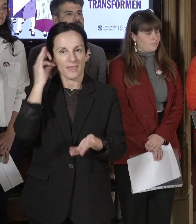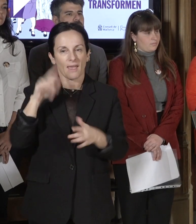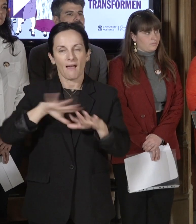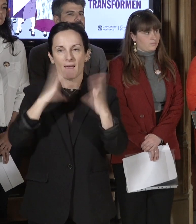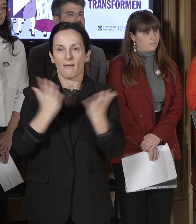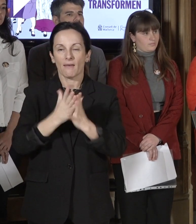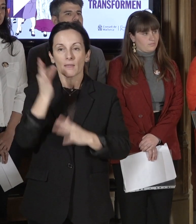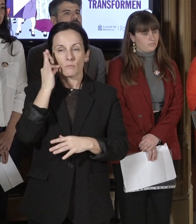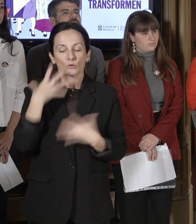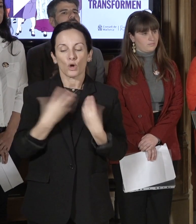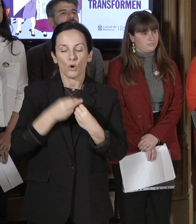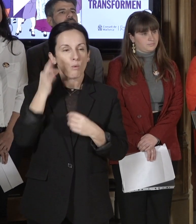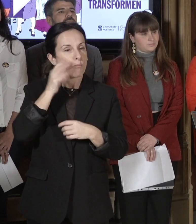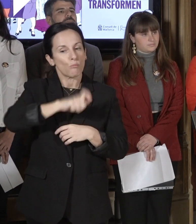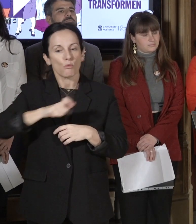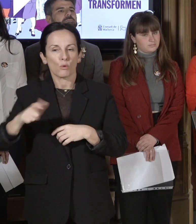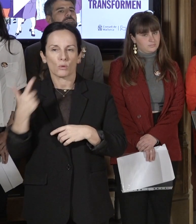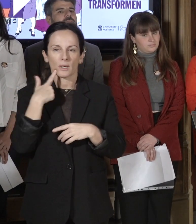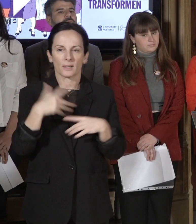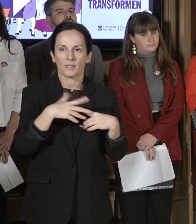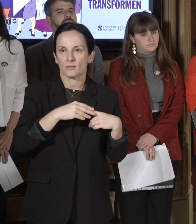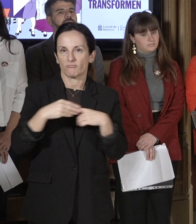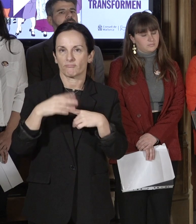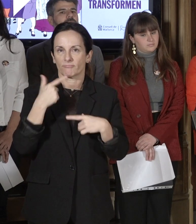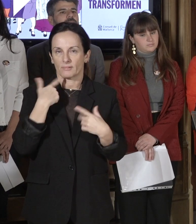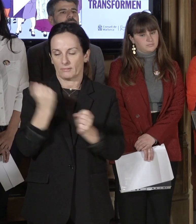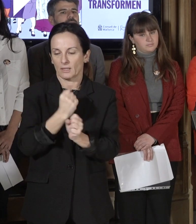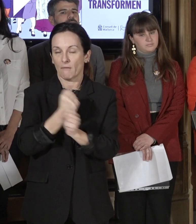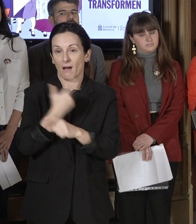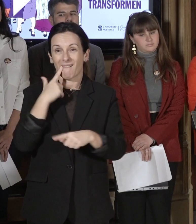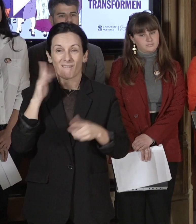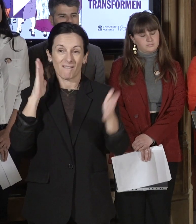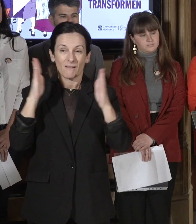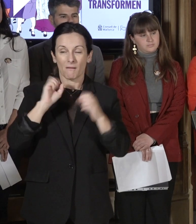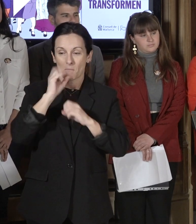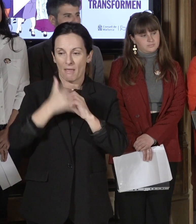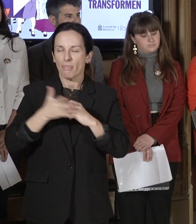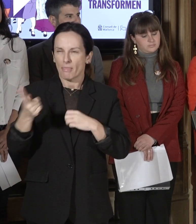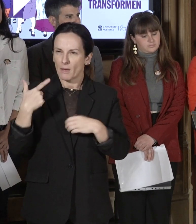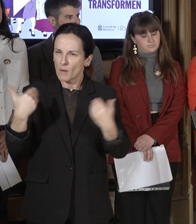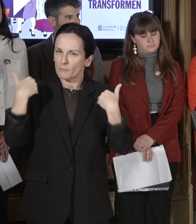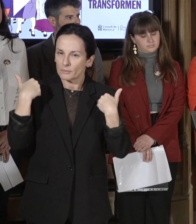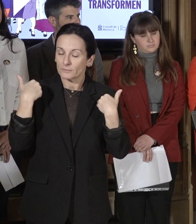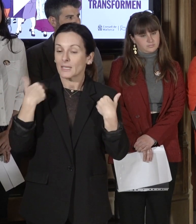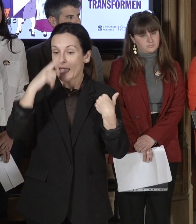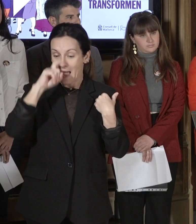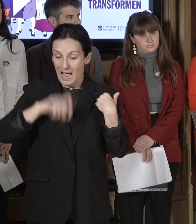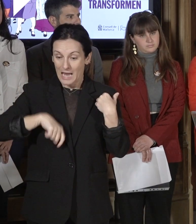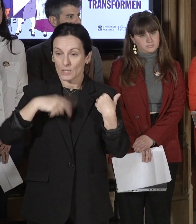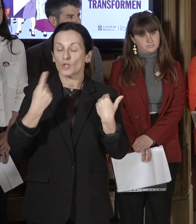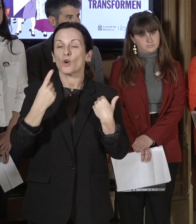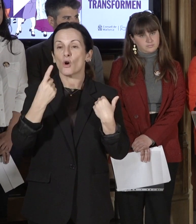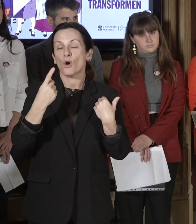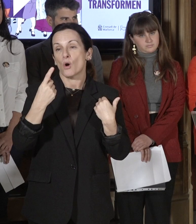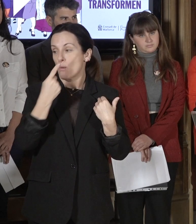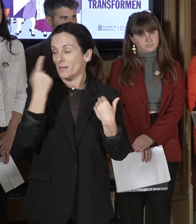estat en primera línia desenvolupant treballs essencials durant la pandèmia. El 8 de març de l'any 2022 ho farem amb aquelles companyes que